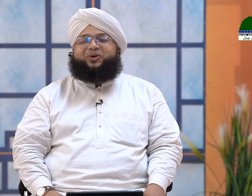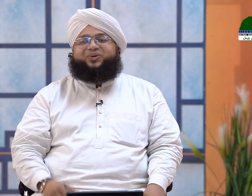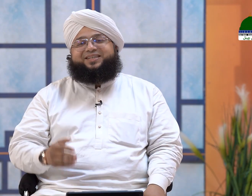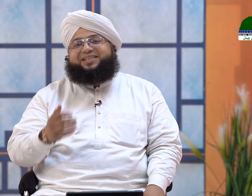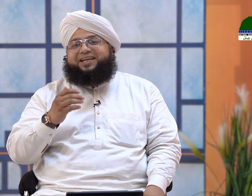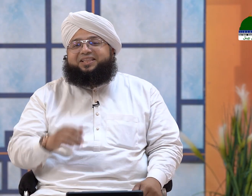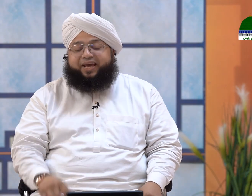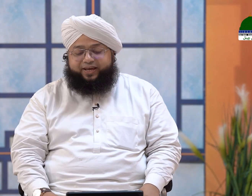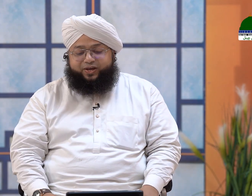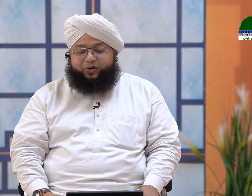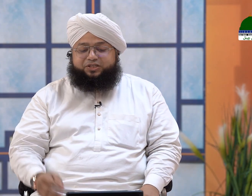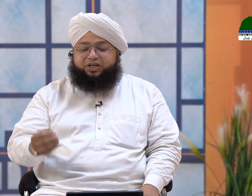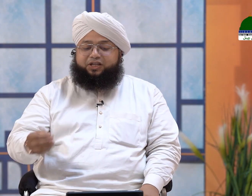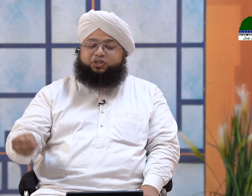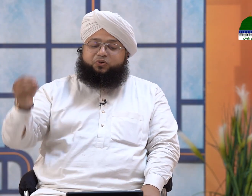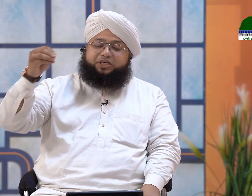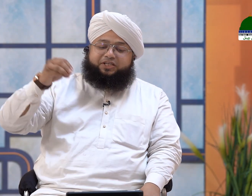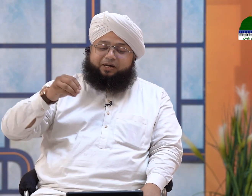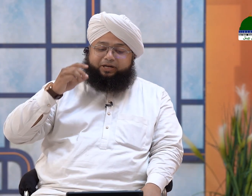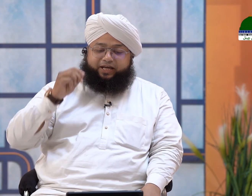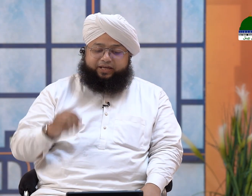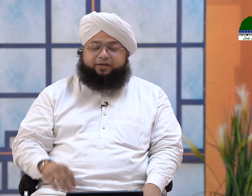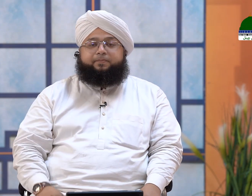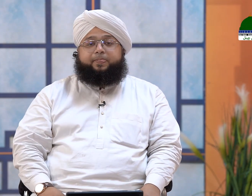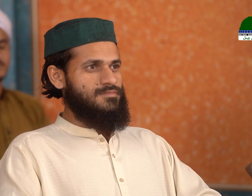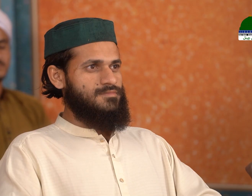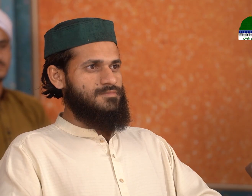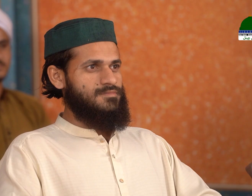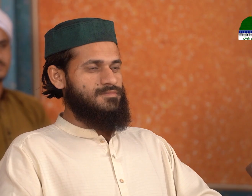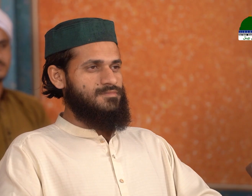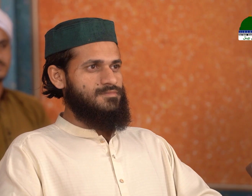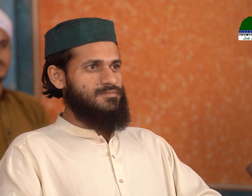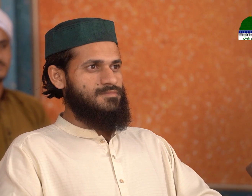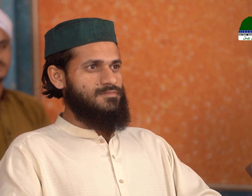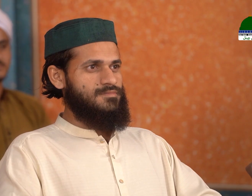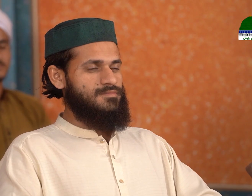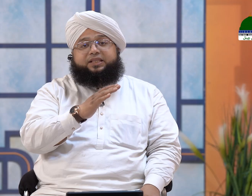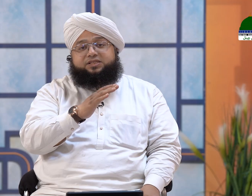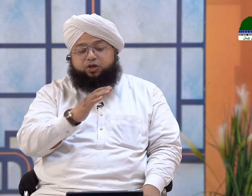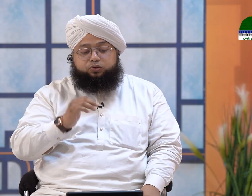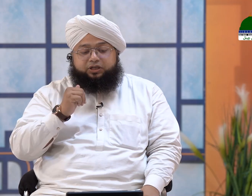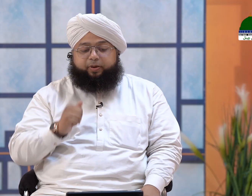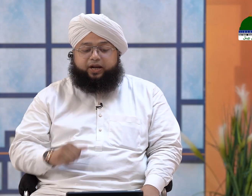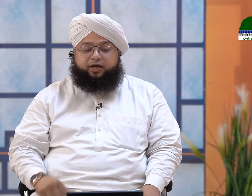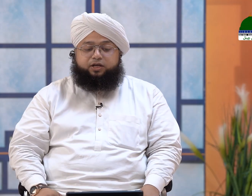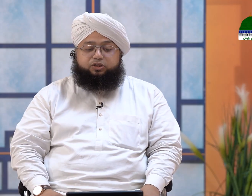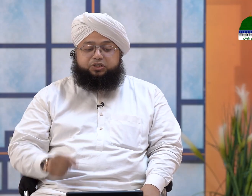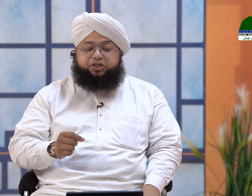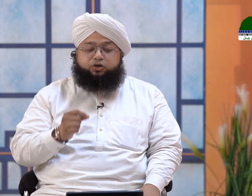لوگ جنتی ہیں اور جنتیوں جیسے عمل کریں گے، پھر ان کی پشت پر اپنا دست قدرت پھیرا تو اس سے ایک